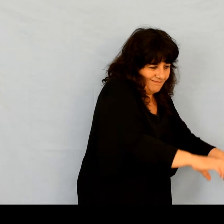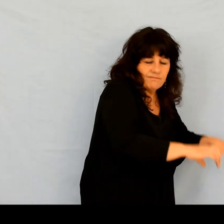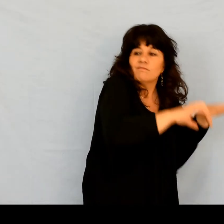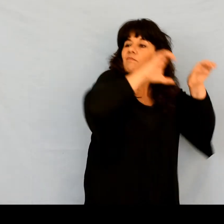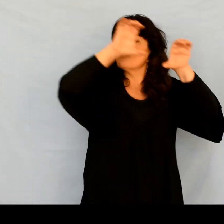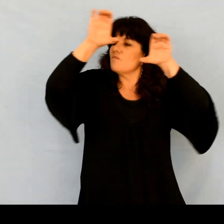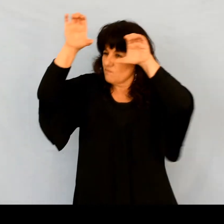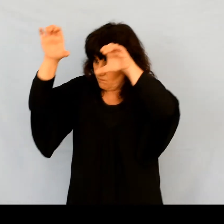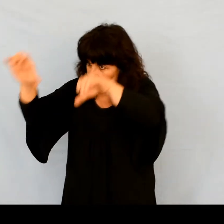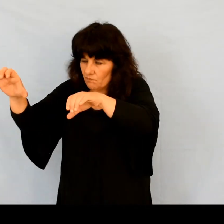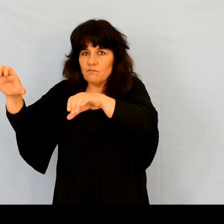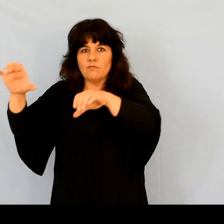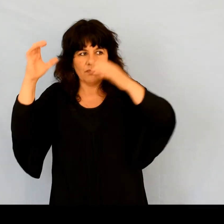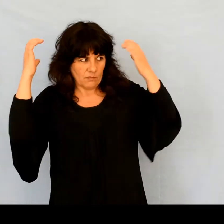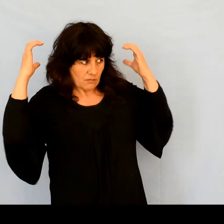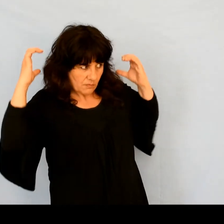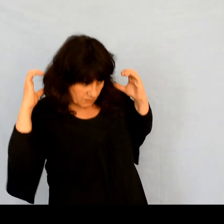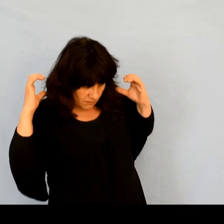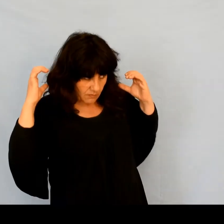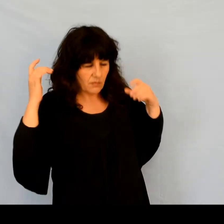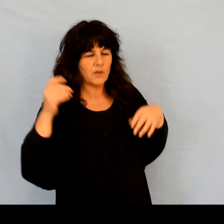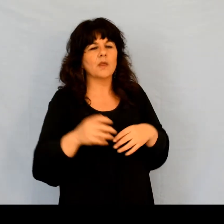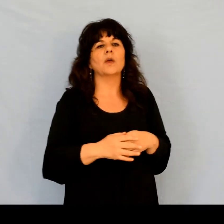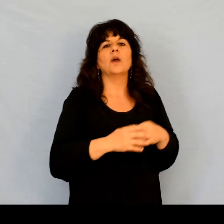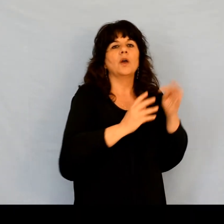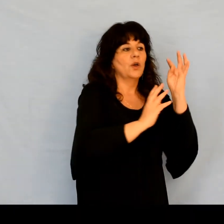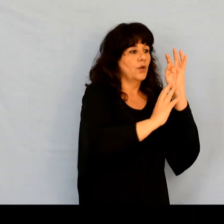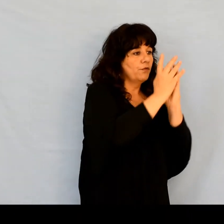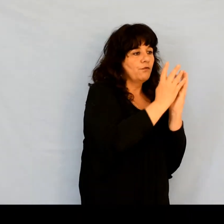le couteau, et tous 2 s'en allèrent ensemble.